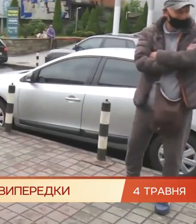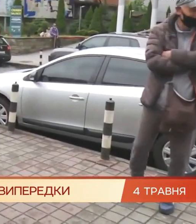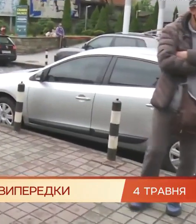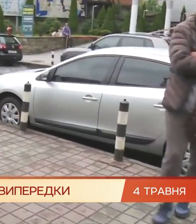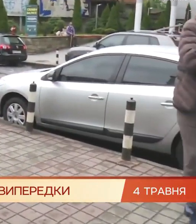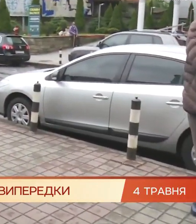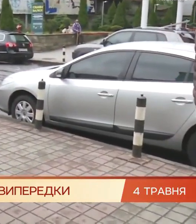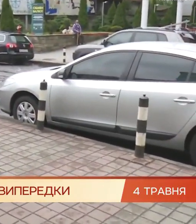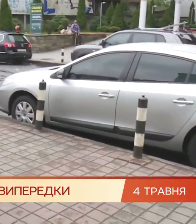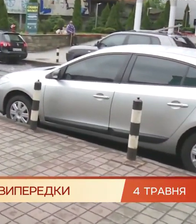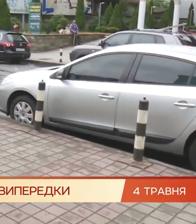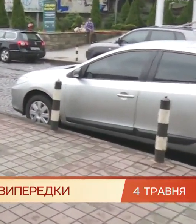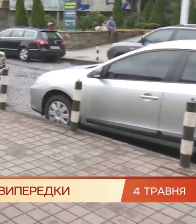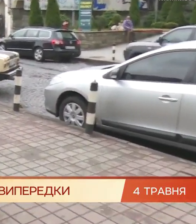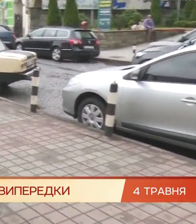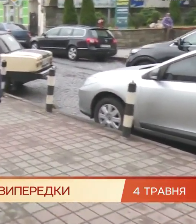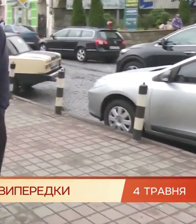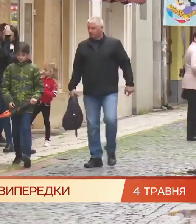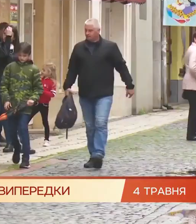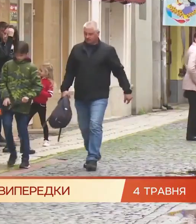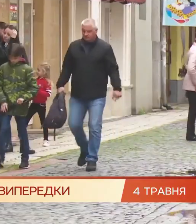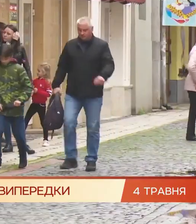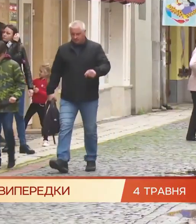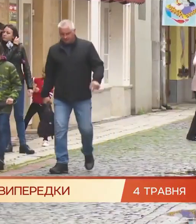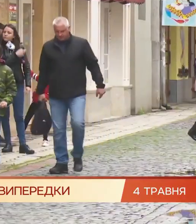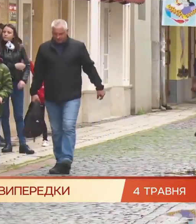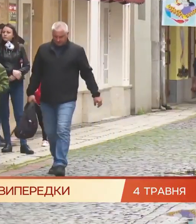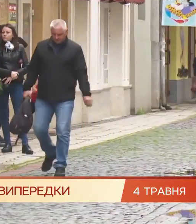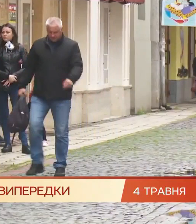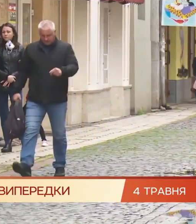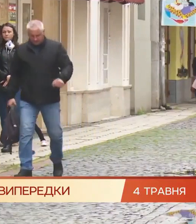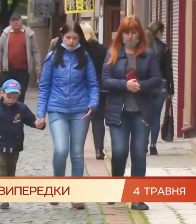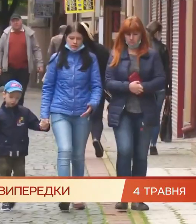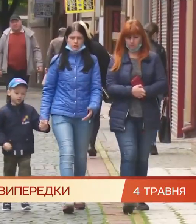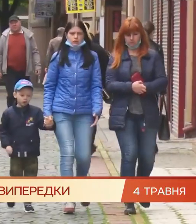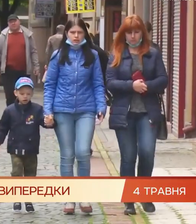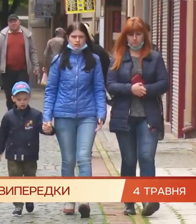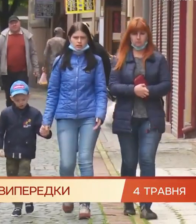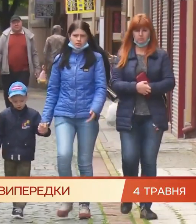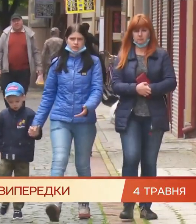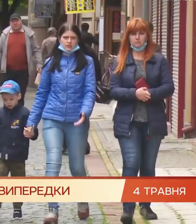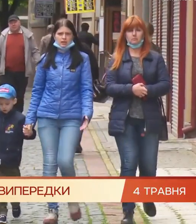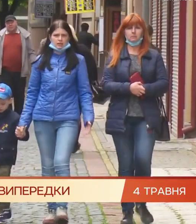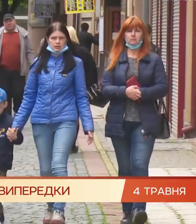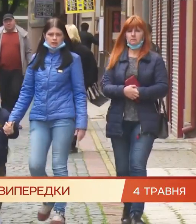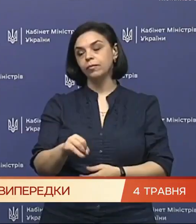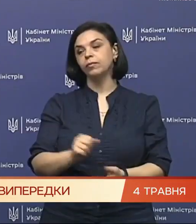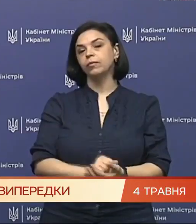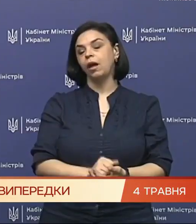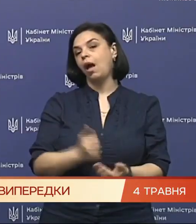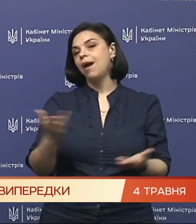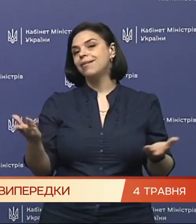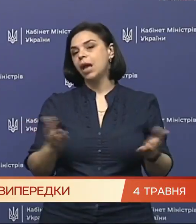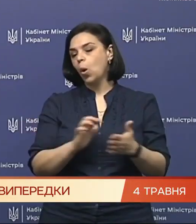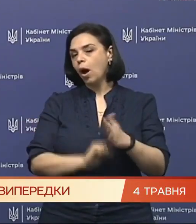Правильно. Замічання зробили. Молодці. Протикарантинні ініціативи різко скритикував міністр охорони здоров'я.